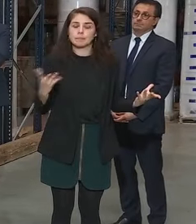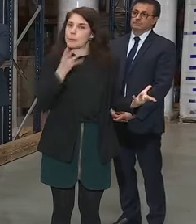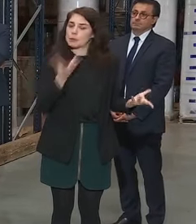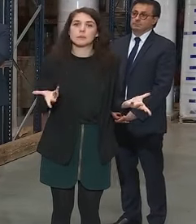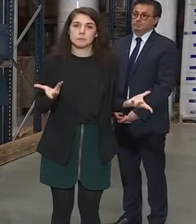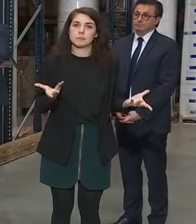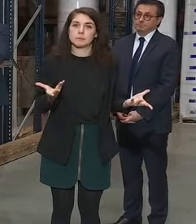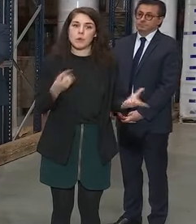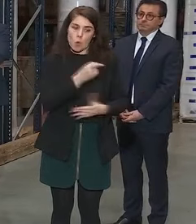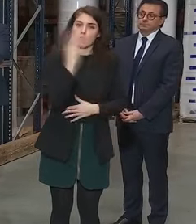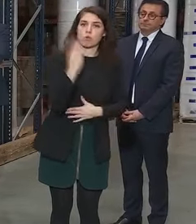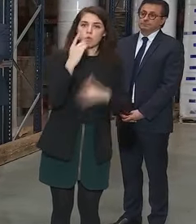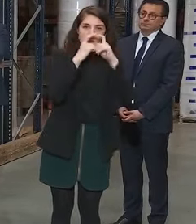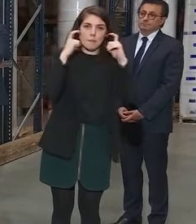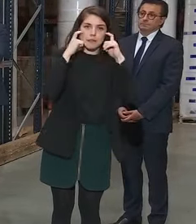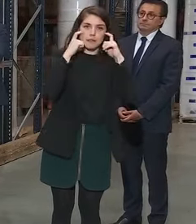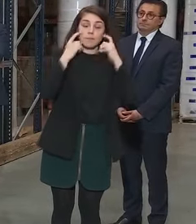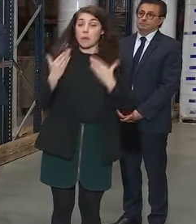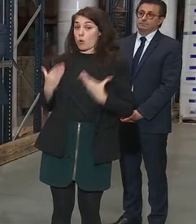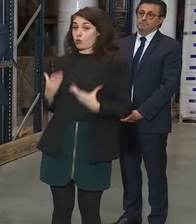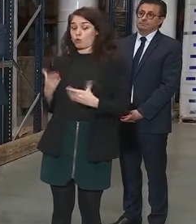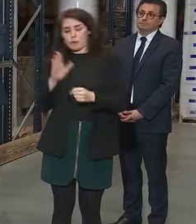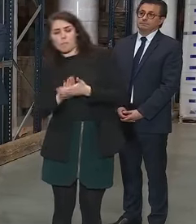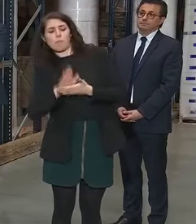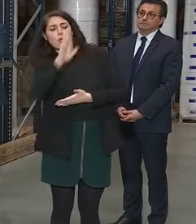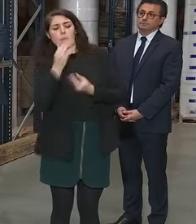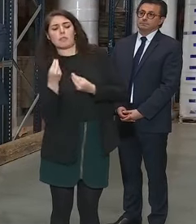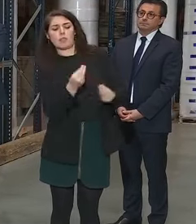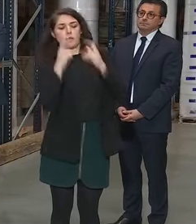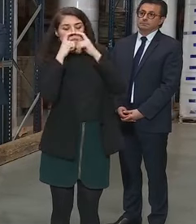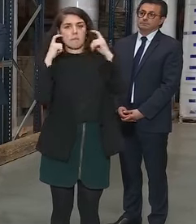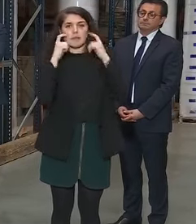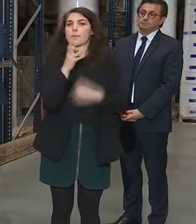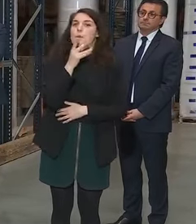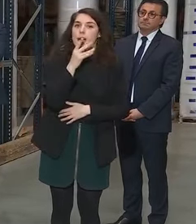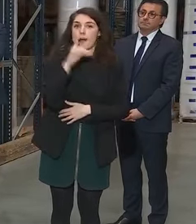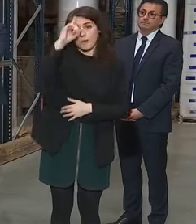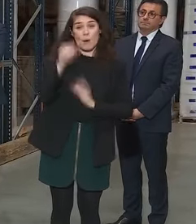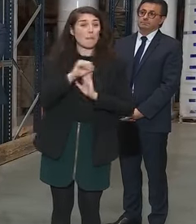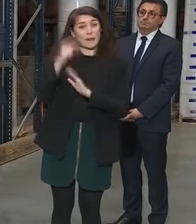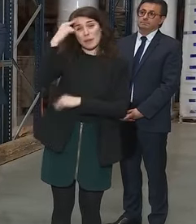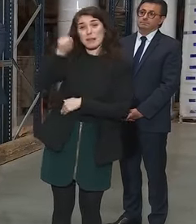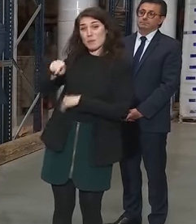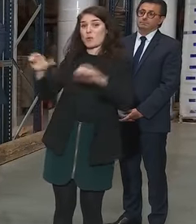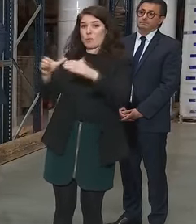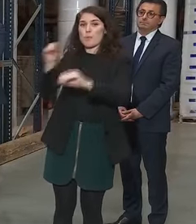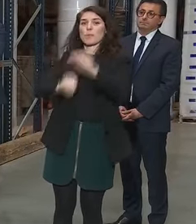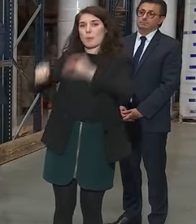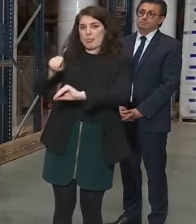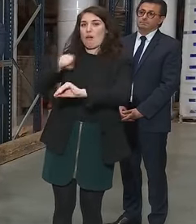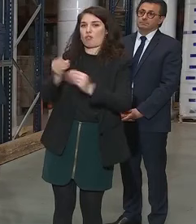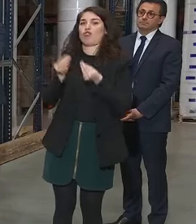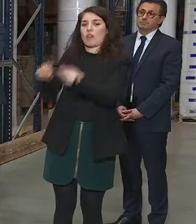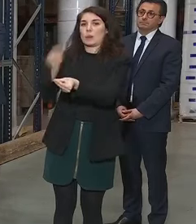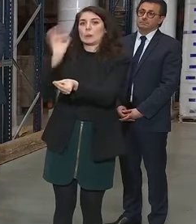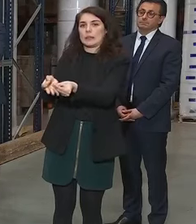leur promettre ces masques FFP2 ou chirurgicaux. Ils sont réservés aux soignants. Et nous devons avant tout sécuriser notre capacité à leur